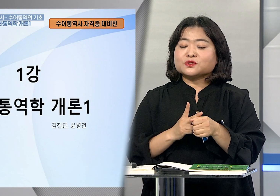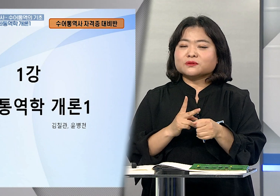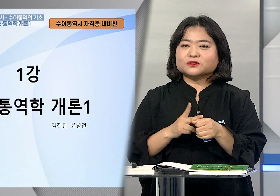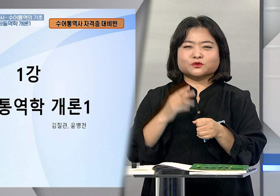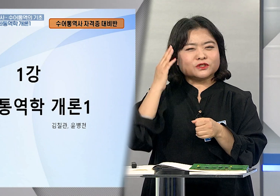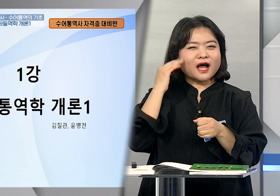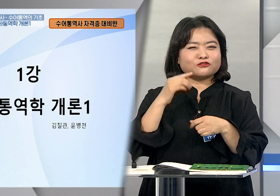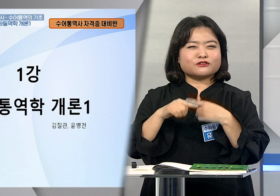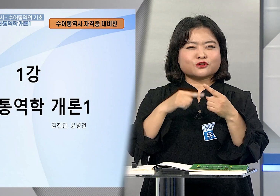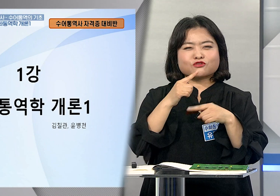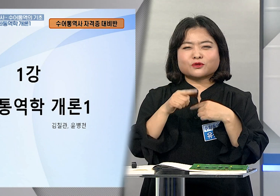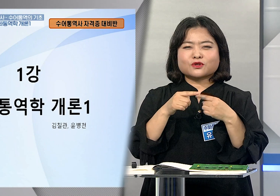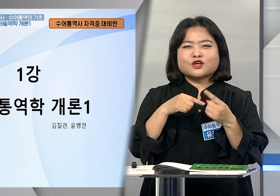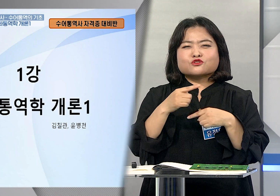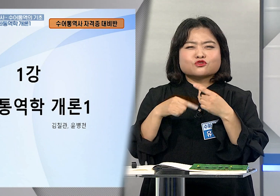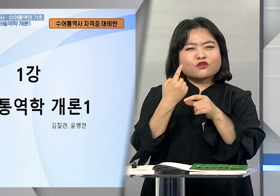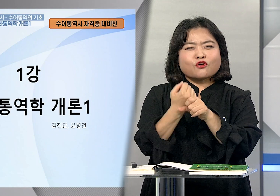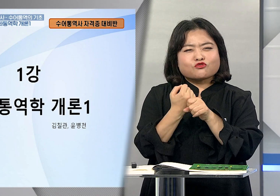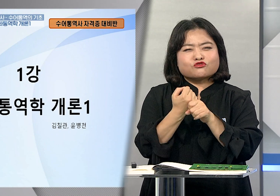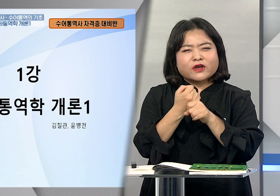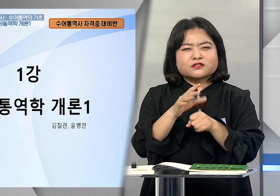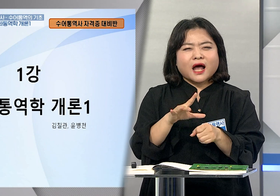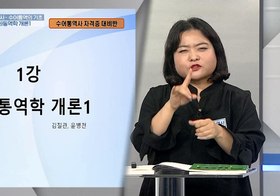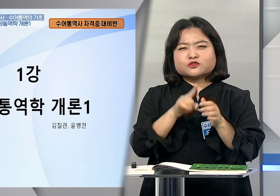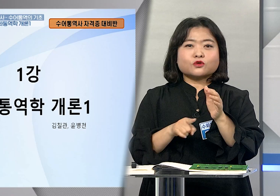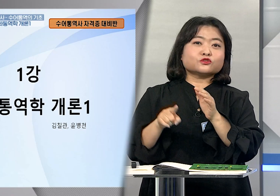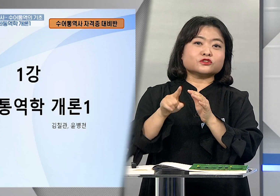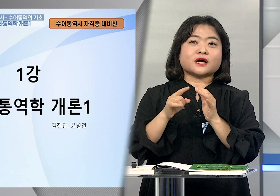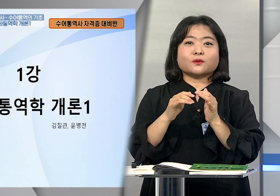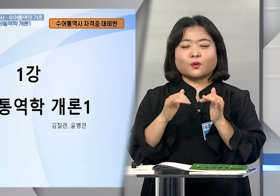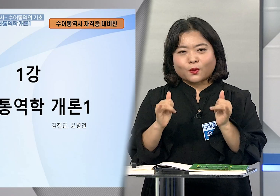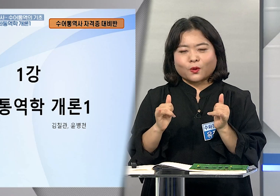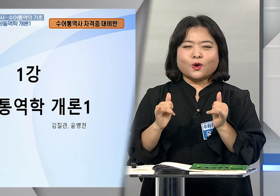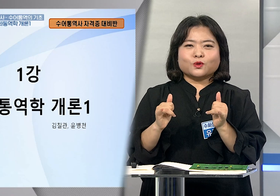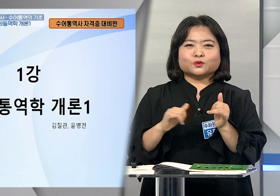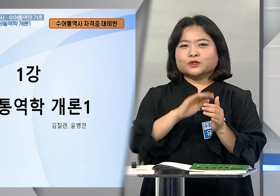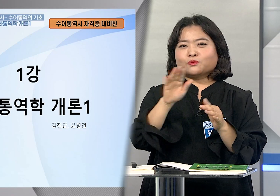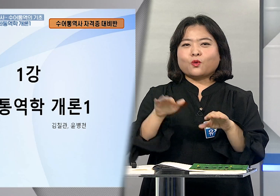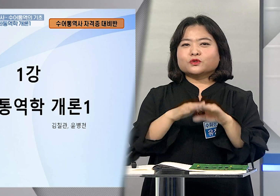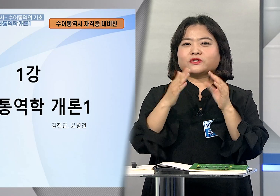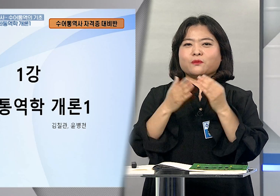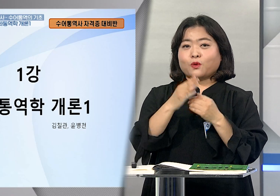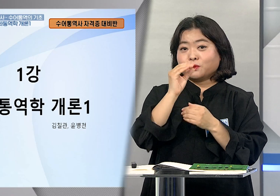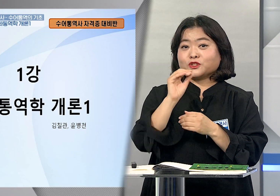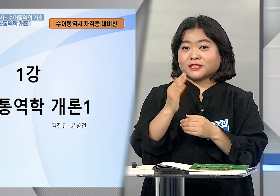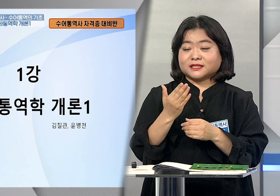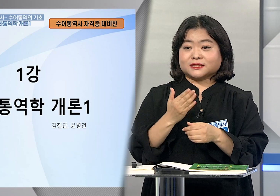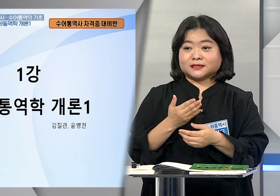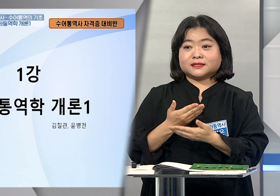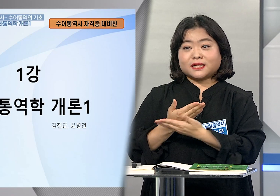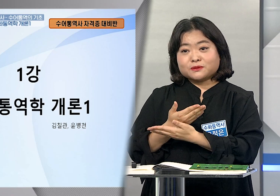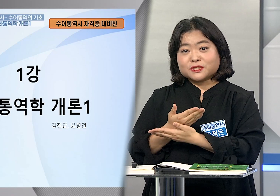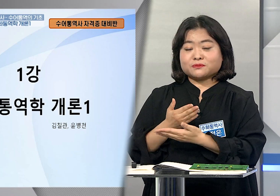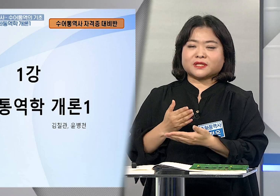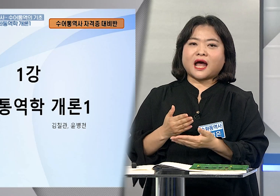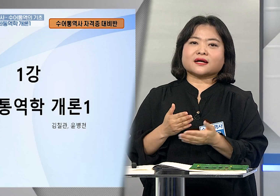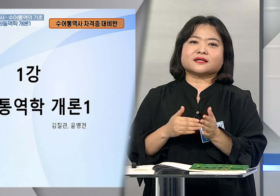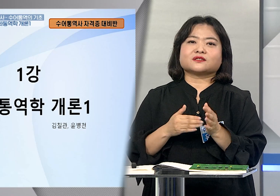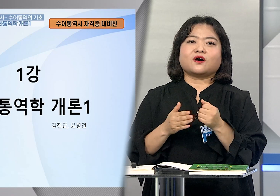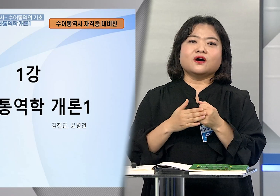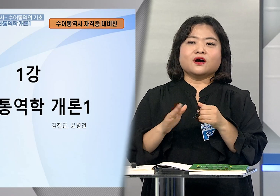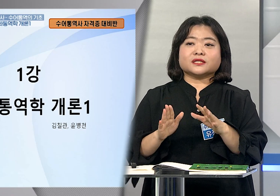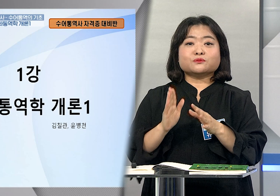김칠관 교수님은 우리 한국의 수어 연구에서 아주 선구자로 우리 모두의 모범이 되시는